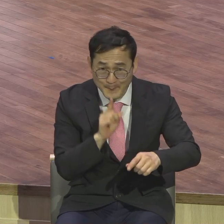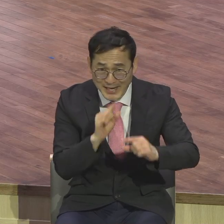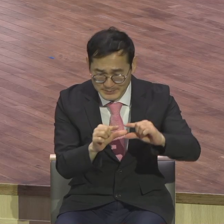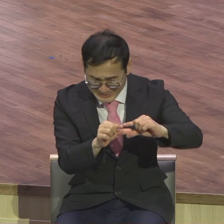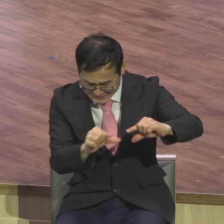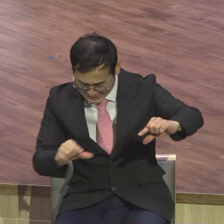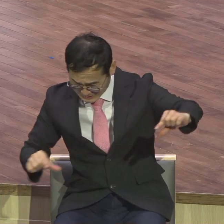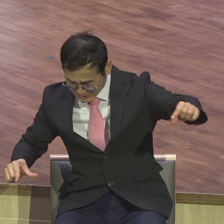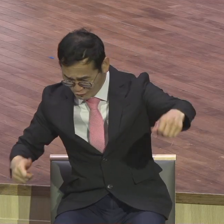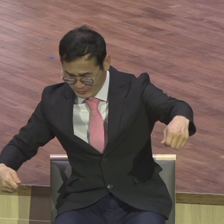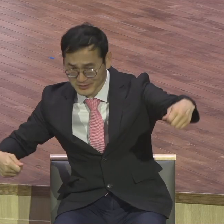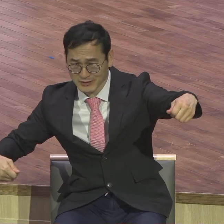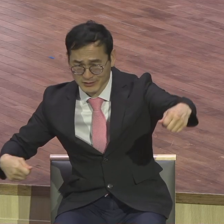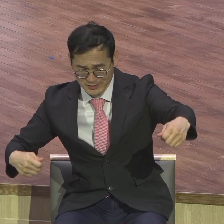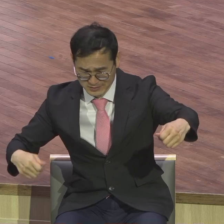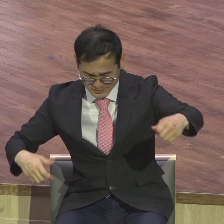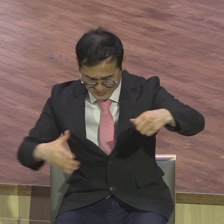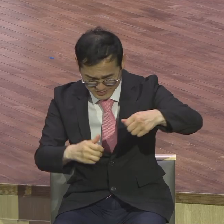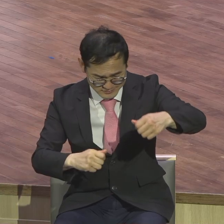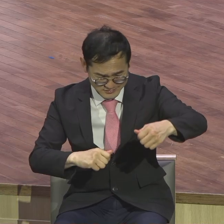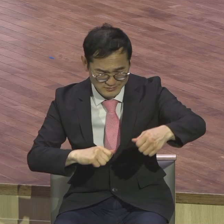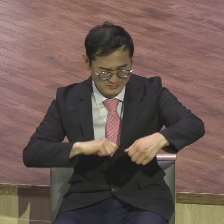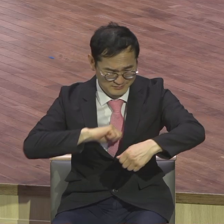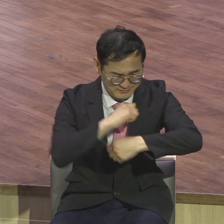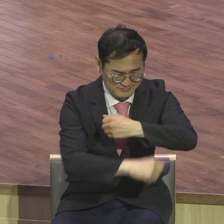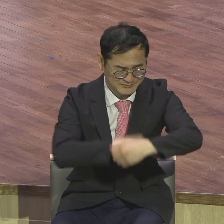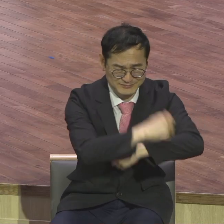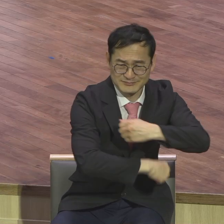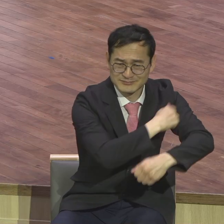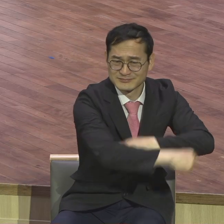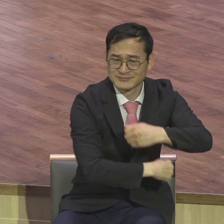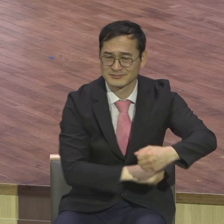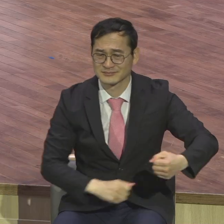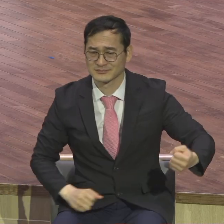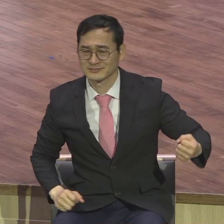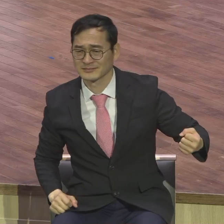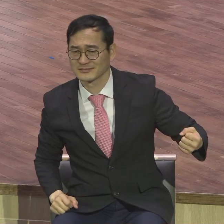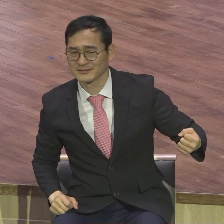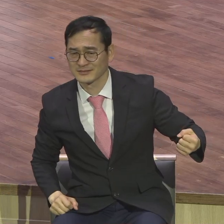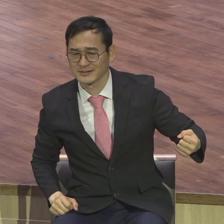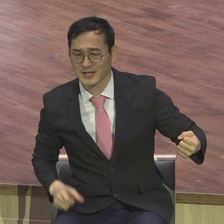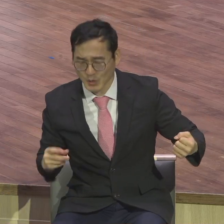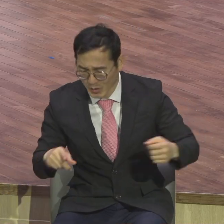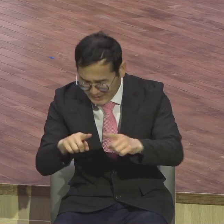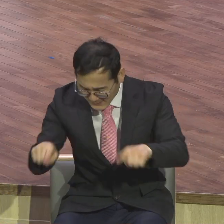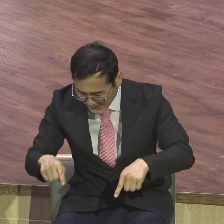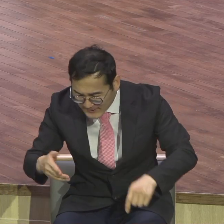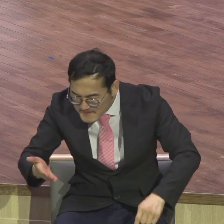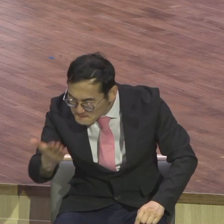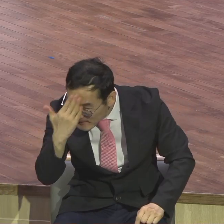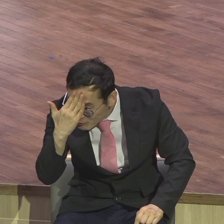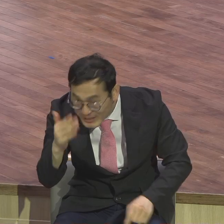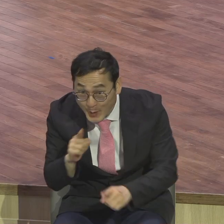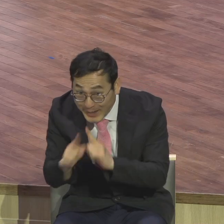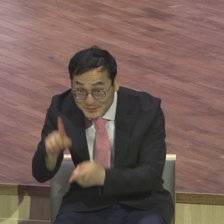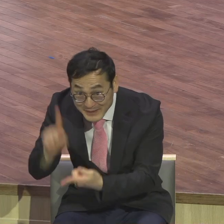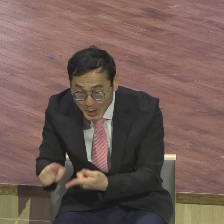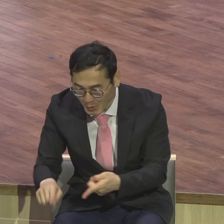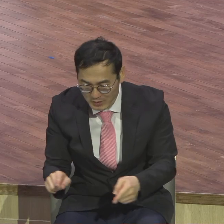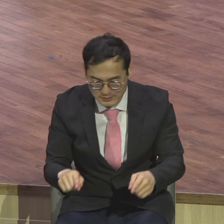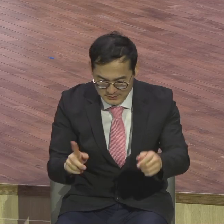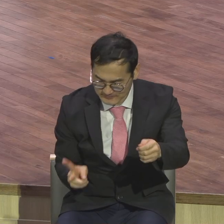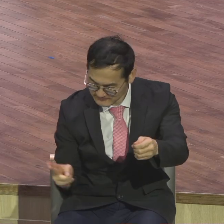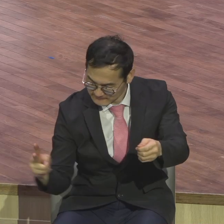가죽줄을 손목에 매요. 그리고 이마에 붙이라 하니까 박스를 만들어 가지고